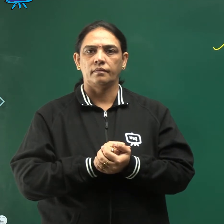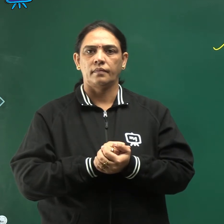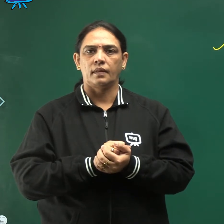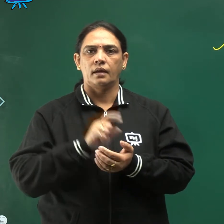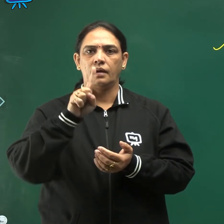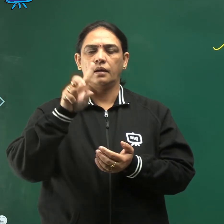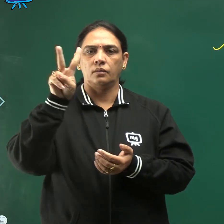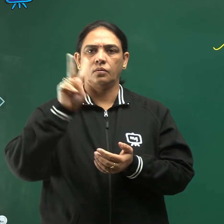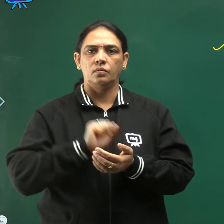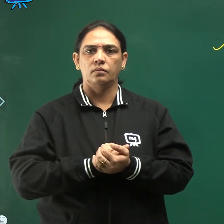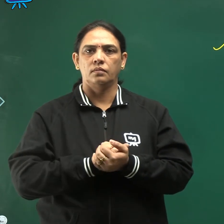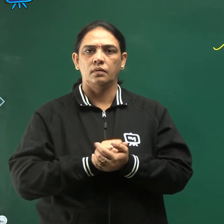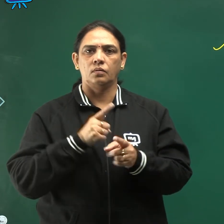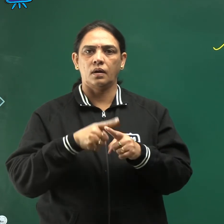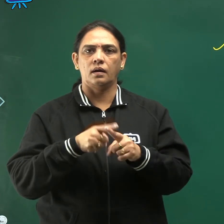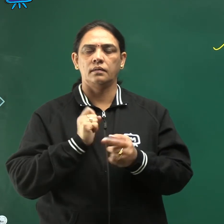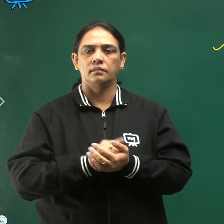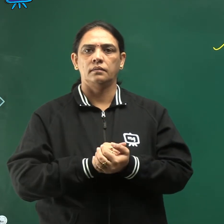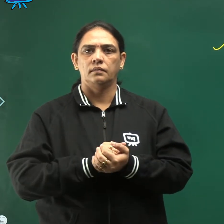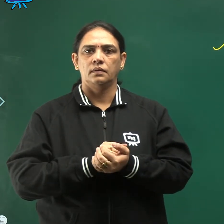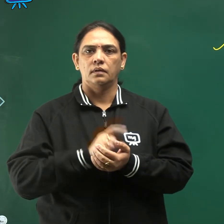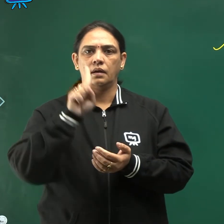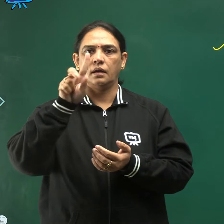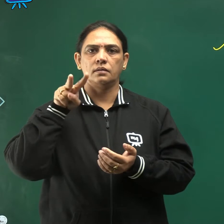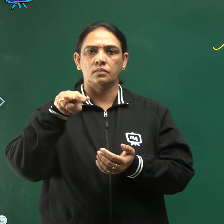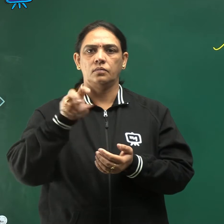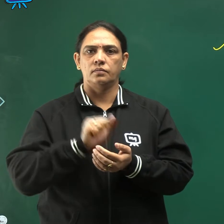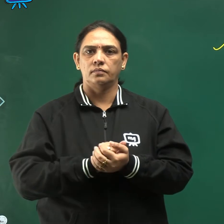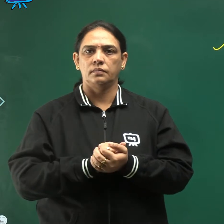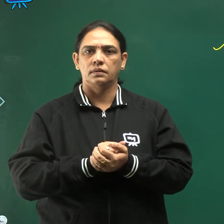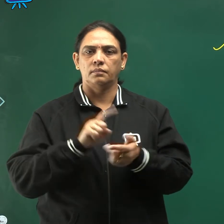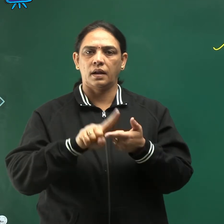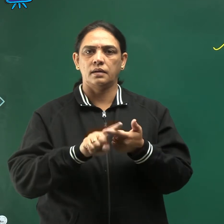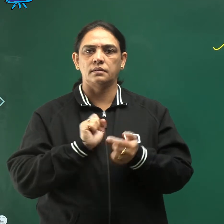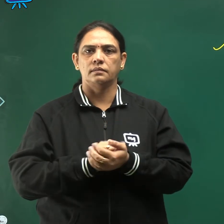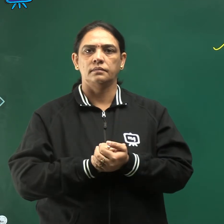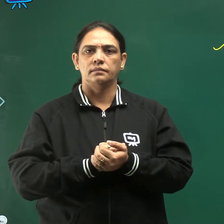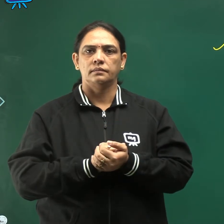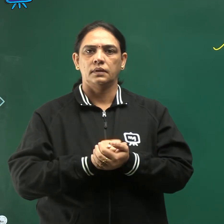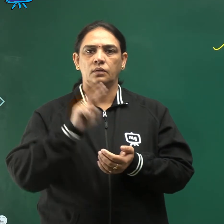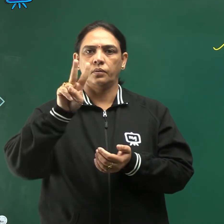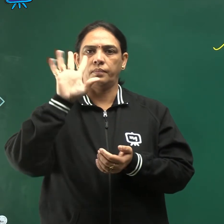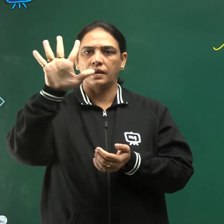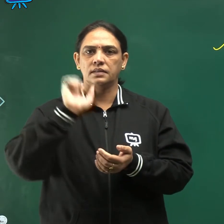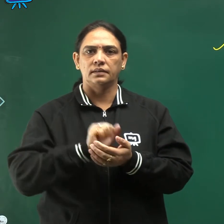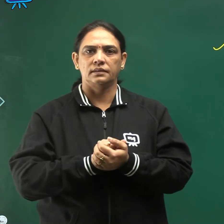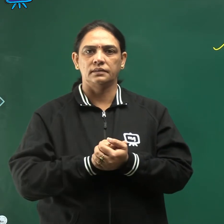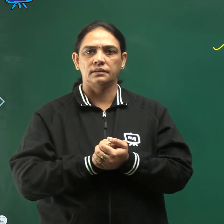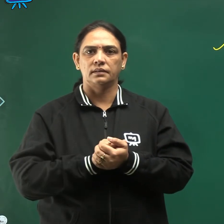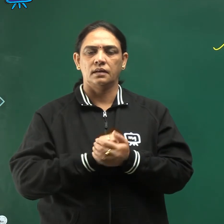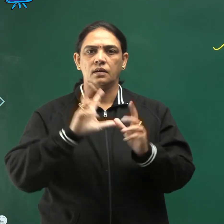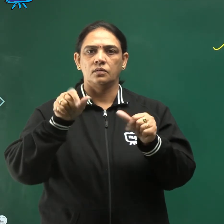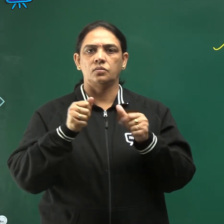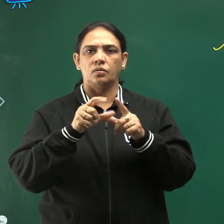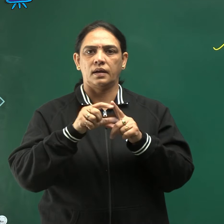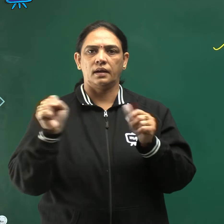12 गुणा 100 प्लस 25। हल